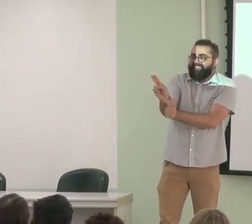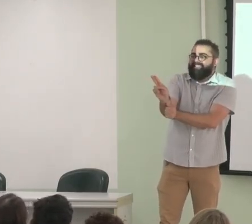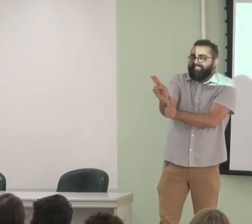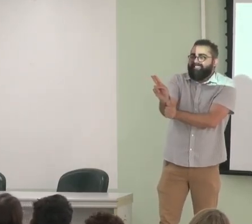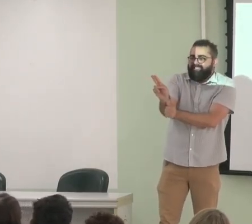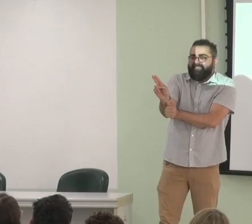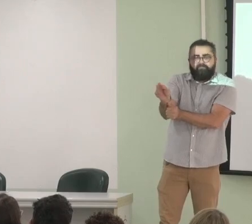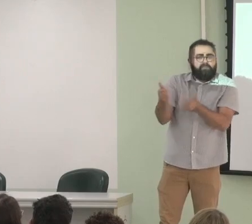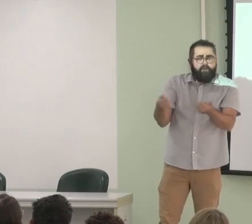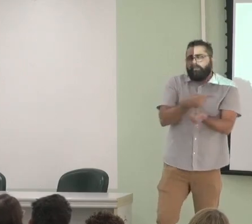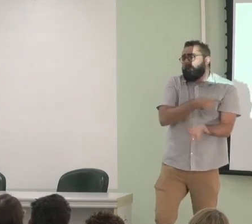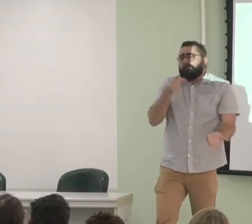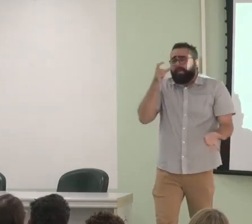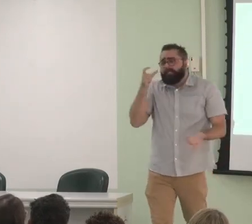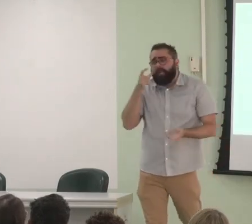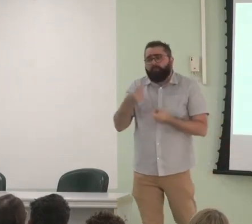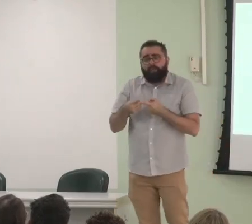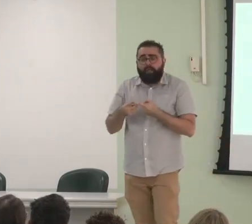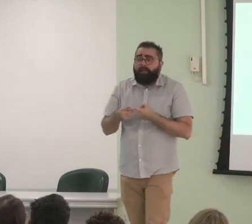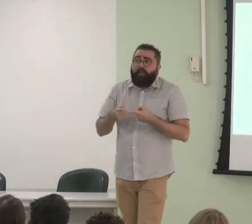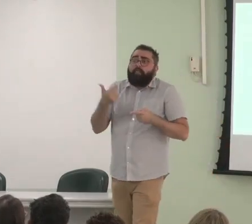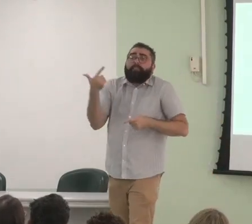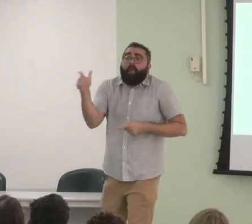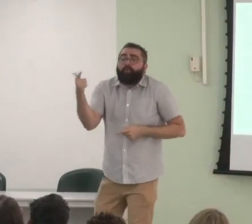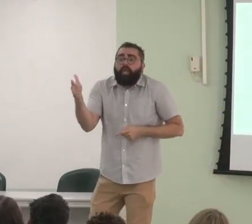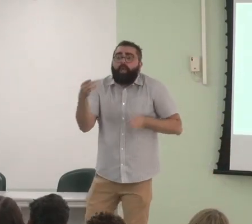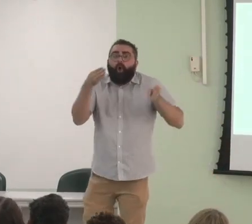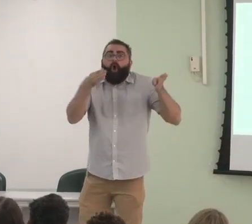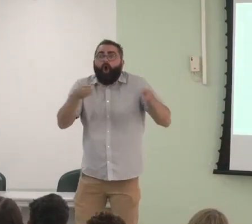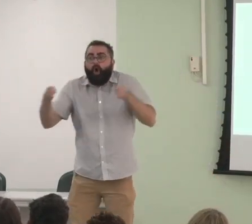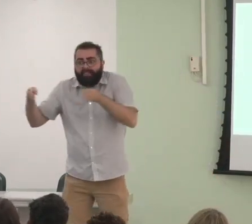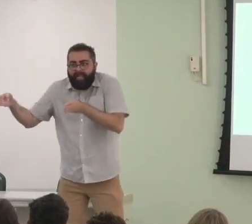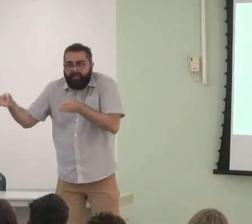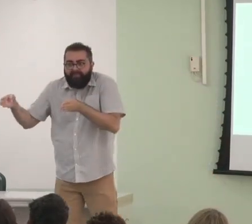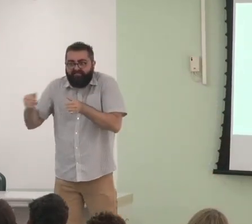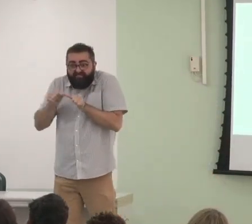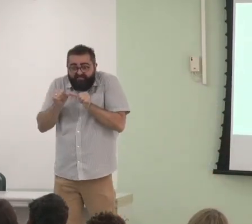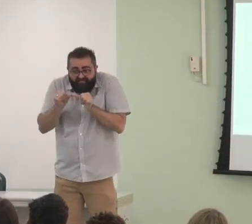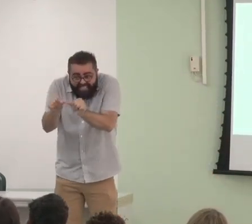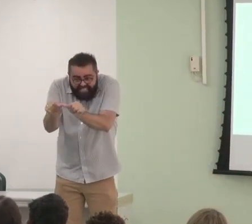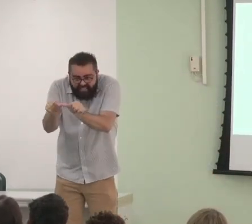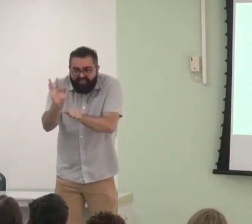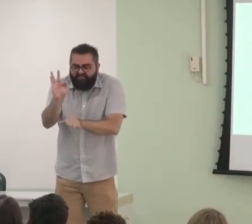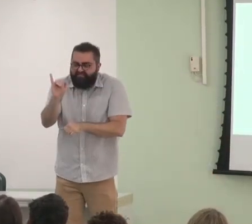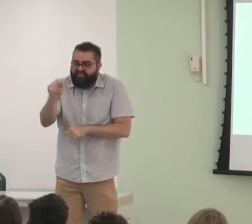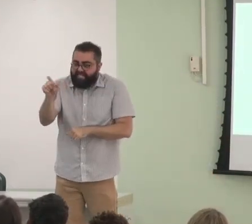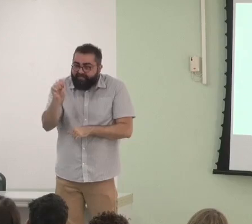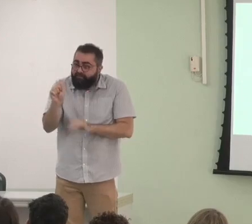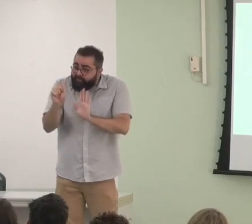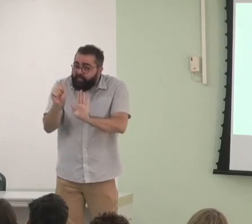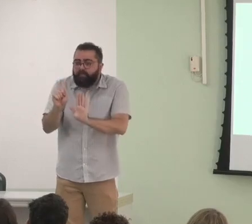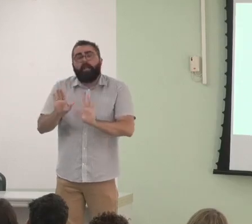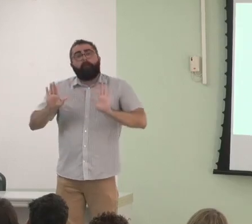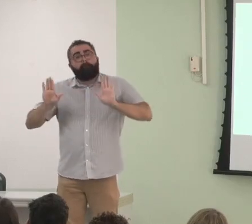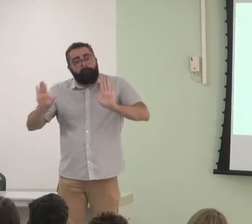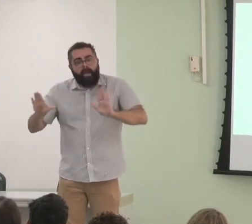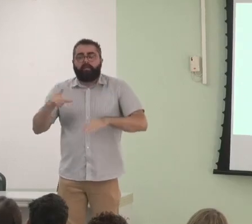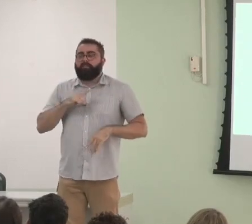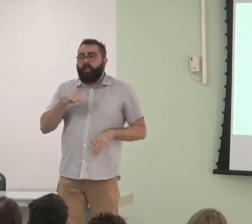o nome, fazem com que seja muito interessante entender que não há uma ordem fixa na produção